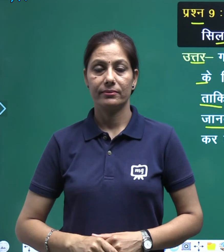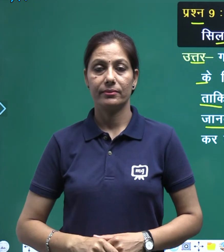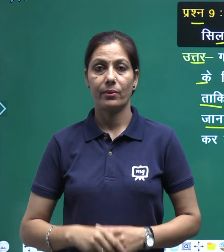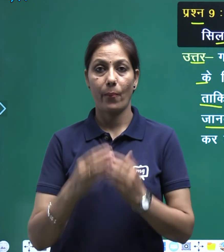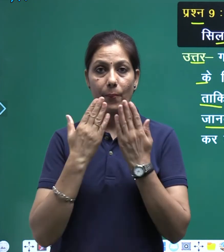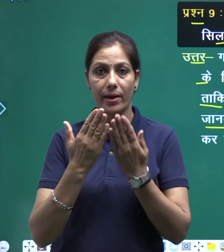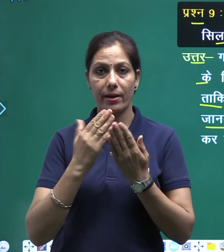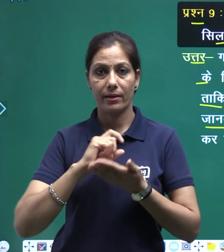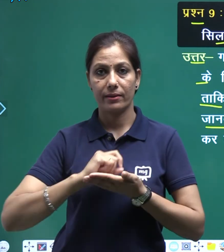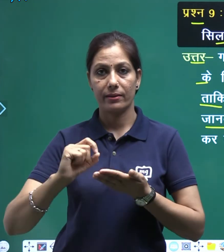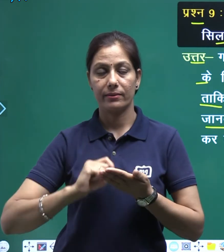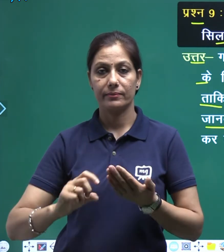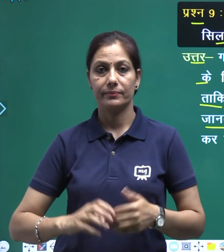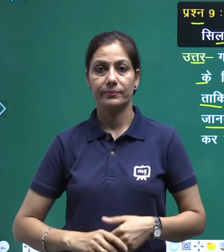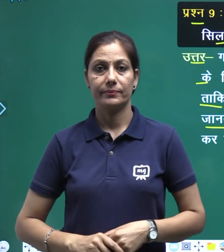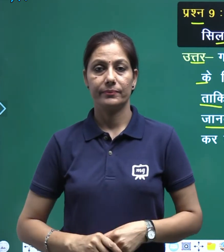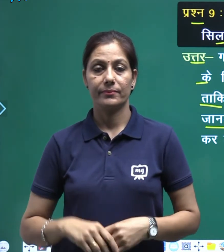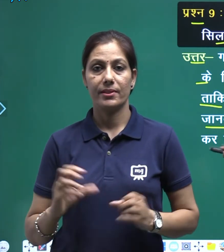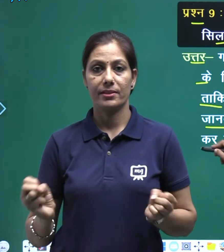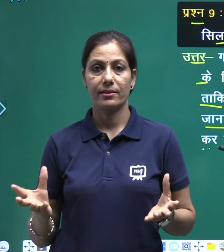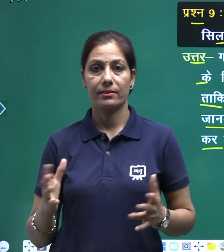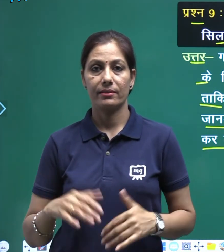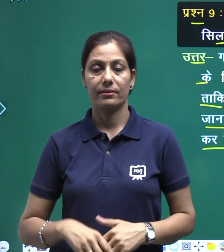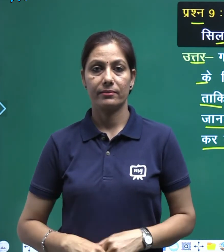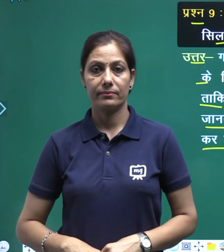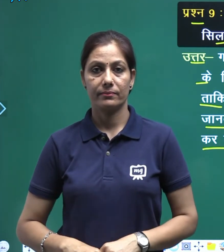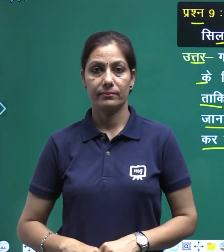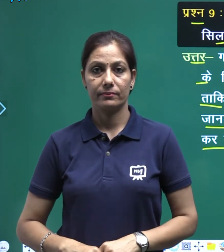पढ़ना लिखना शुरू कर दे।